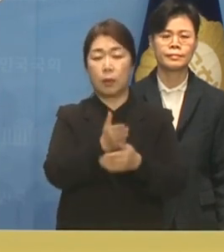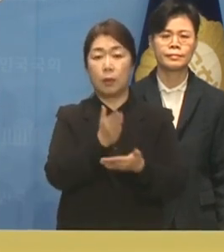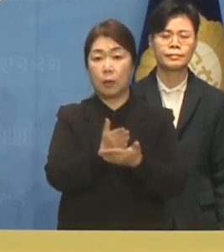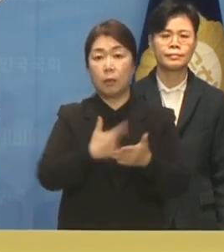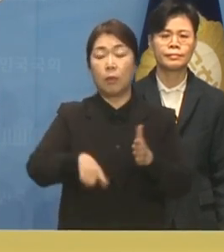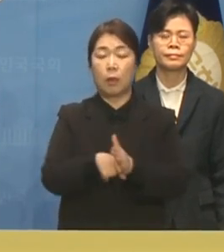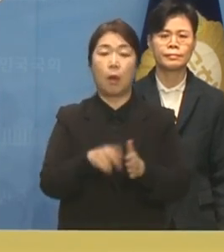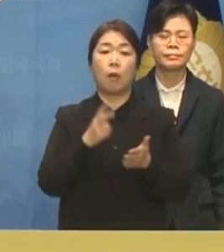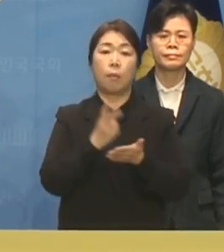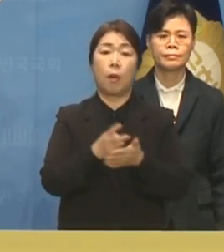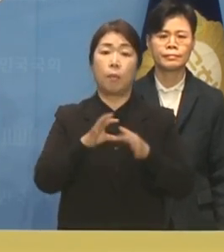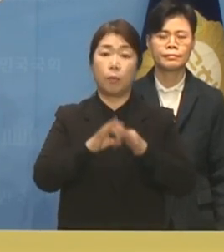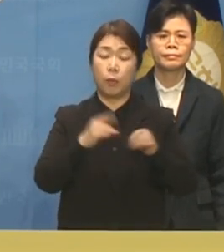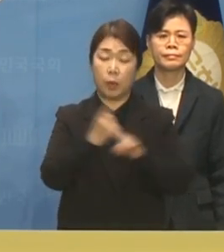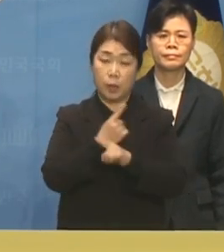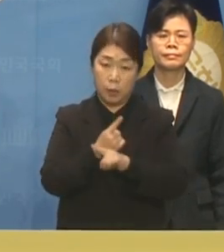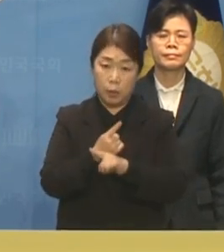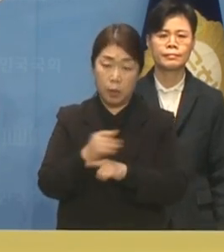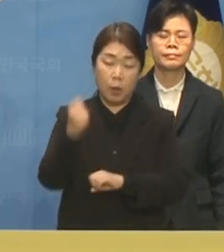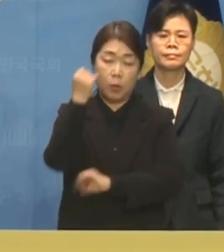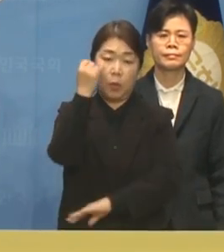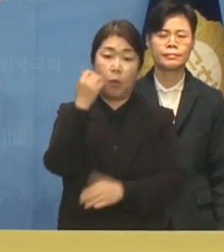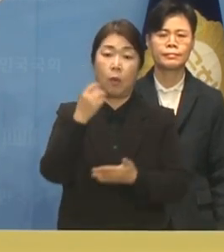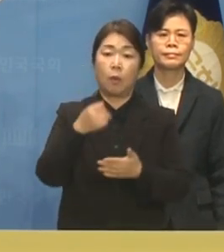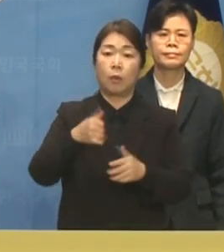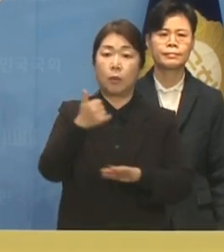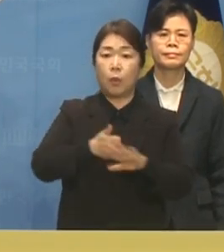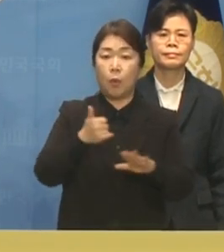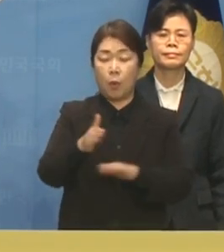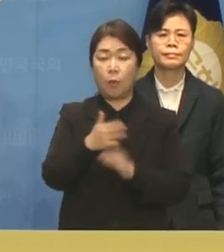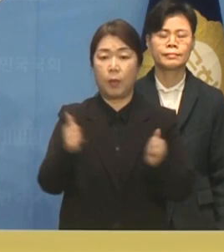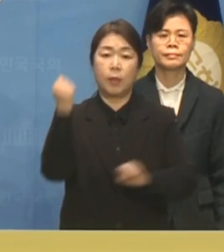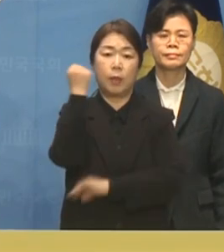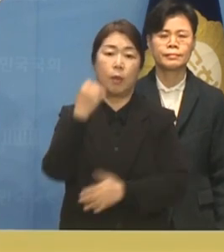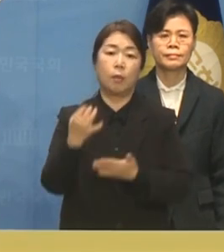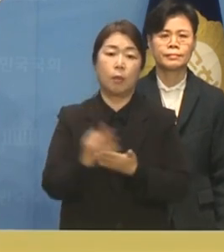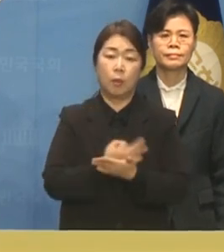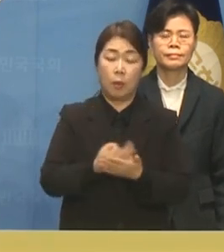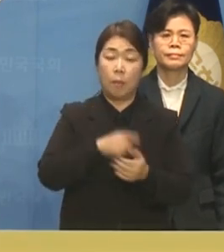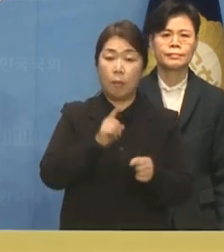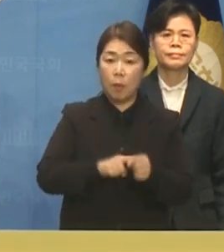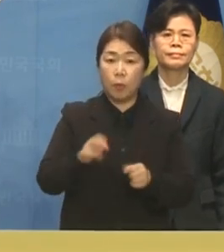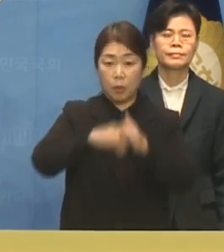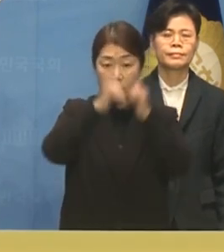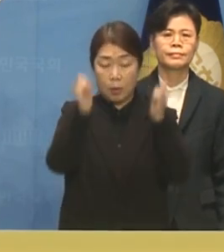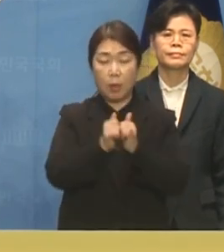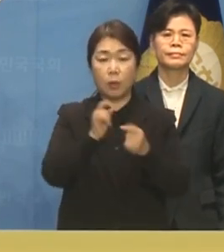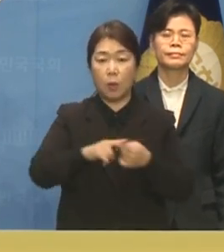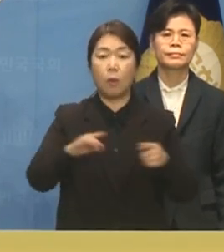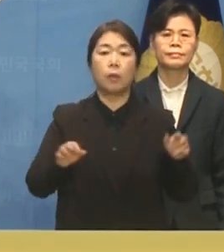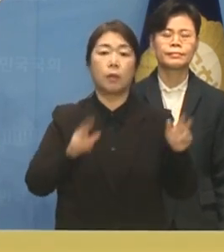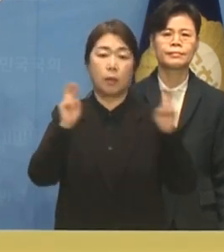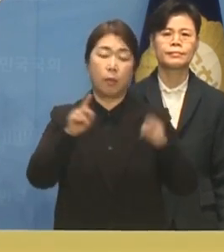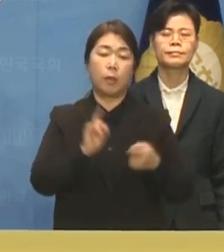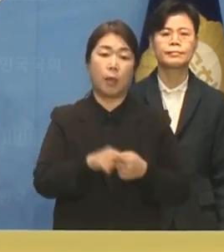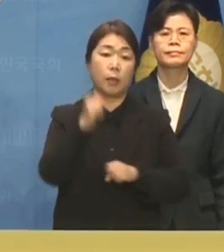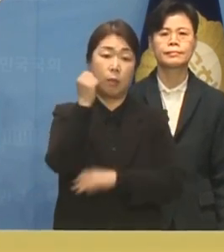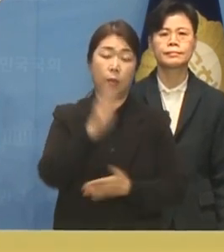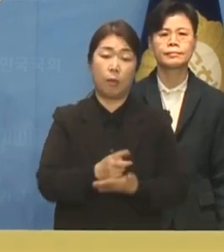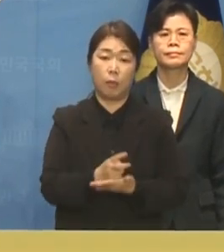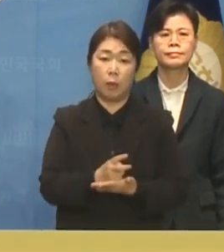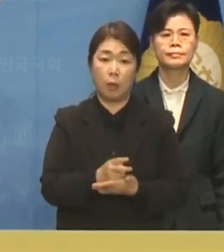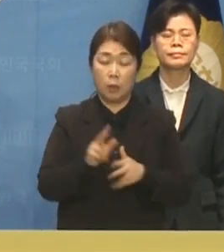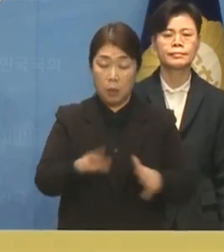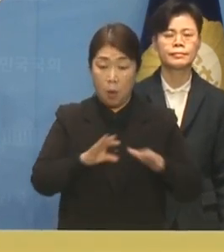개정안, 또 농업인 기본소득법, 사회적 경제 기본법입니다. 현재 이들 법안들은 모두 상임위에 계류되어